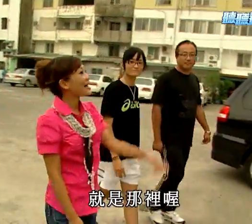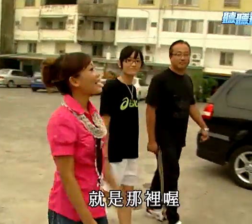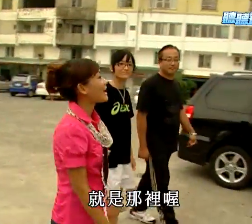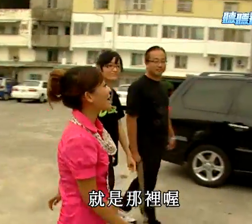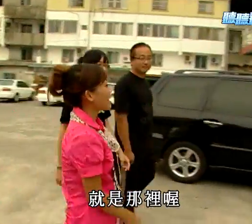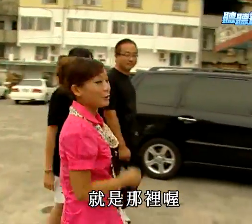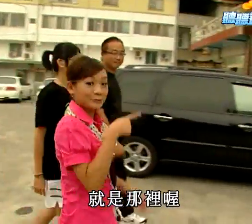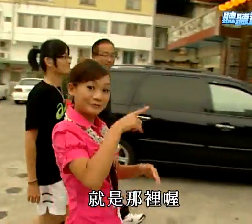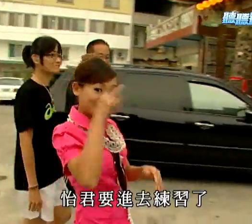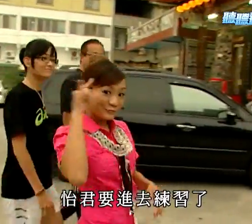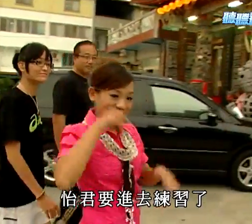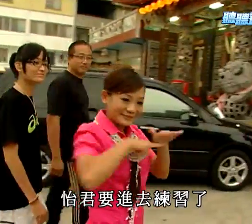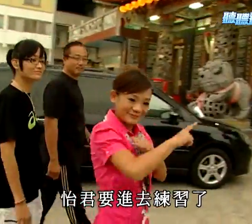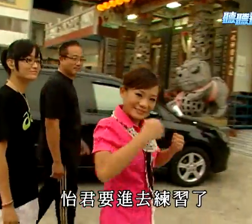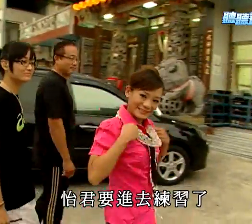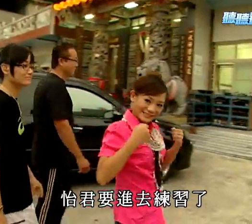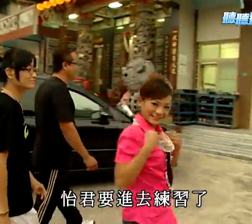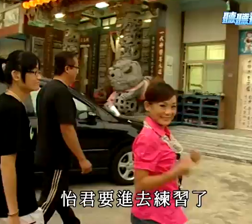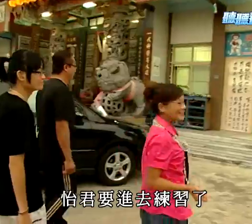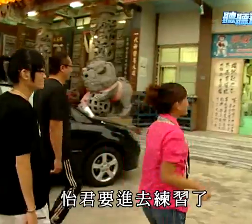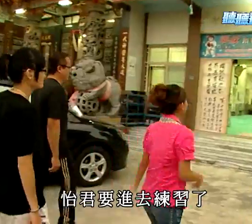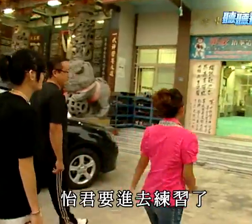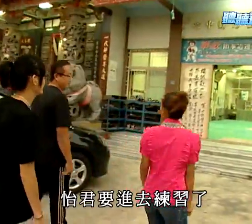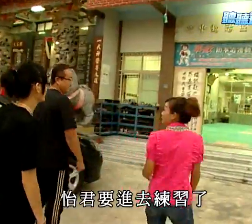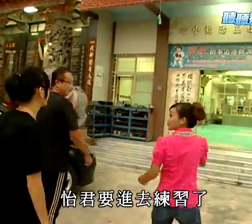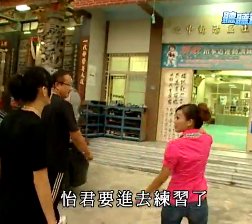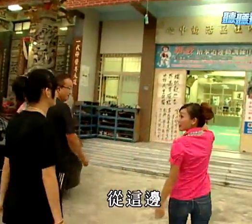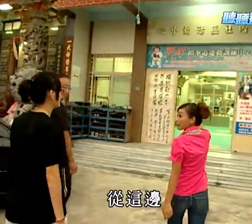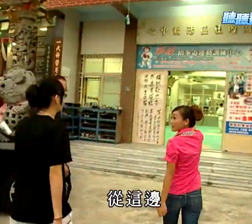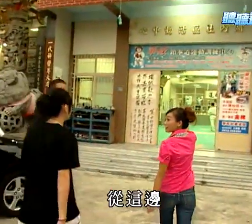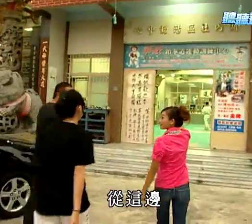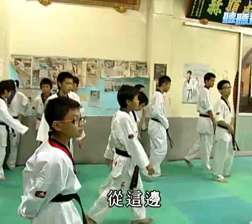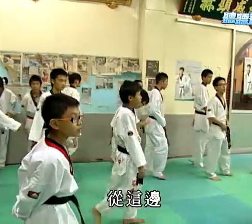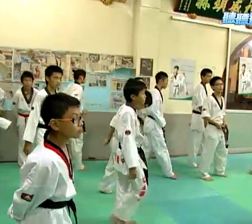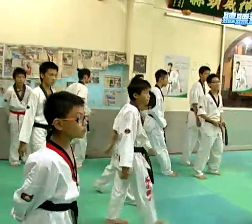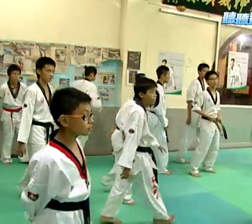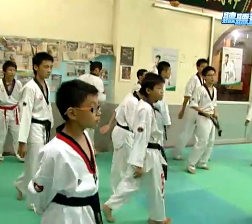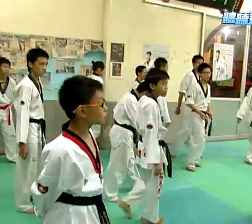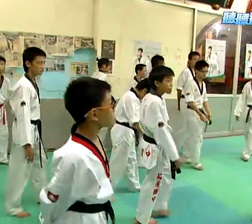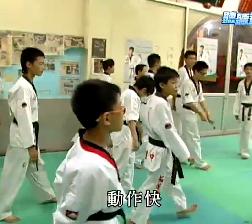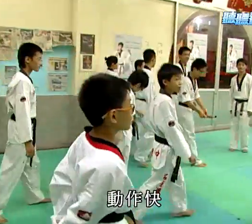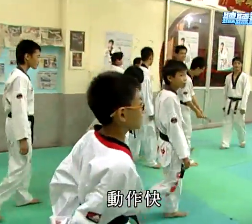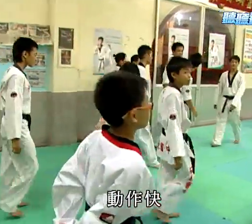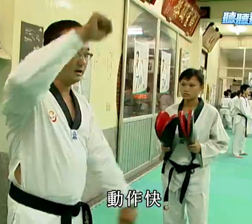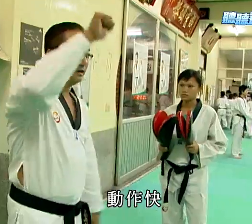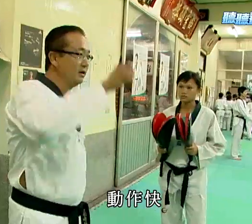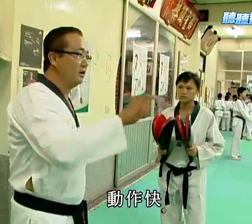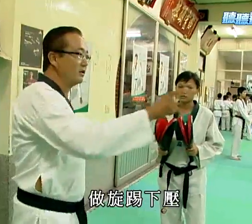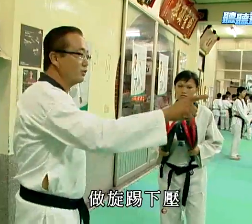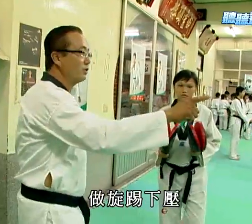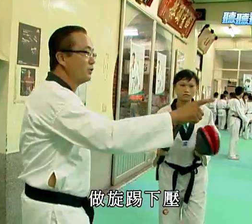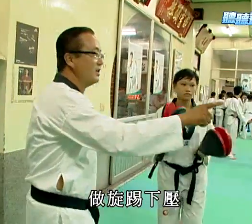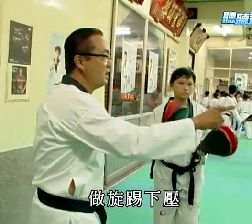哦。怡君要进去练习了，从这边。 慢慢看，做旋踢下